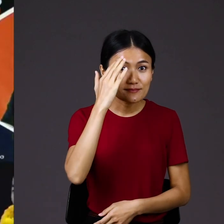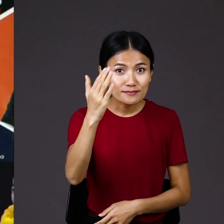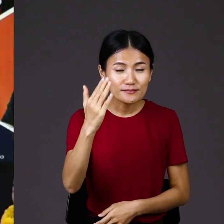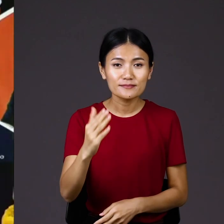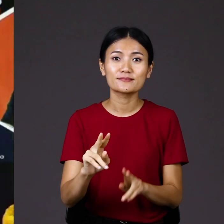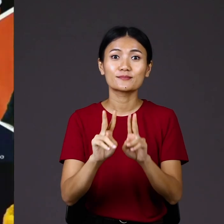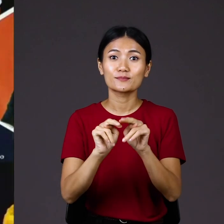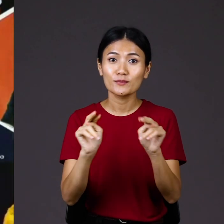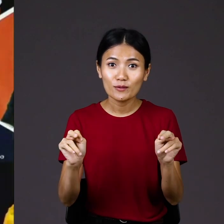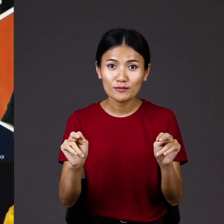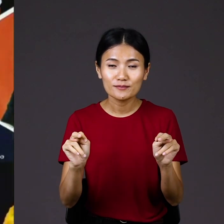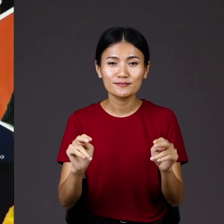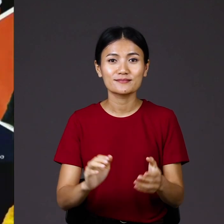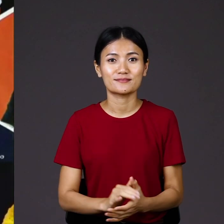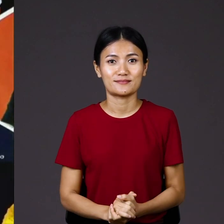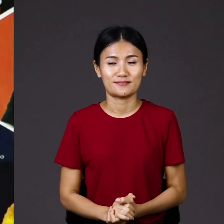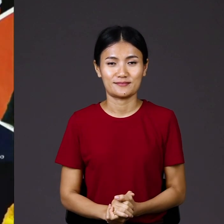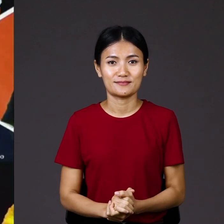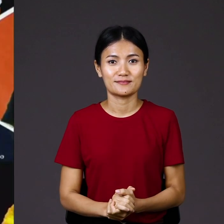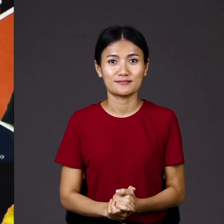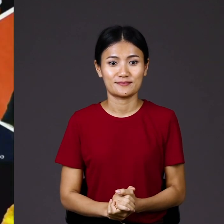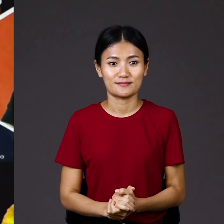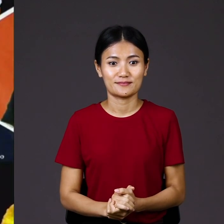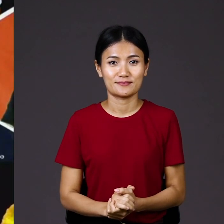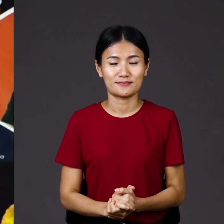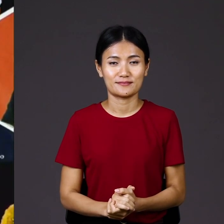สวัสดีครับนนทบุรี